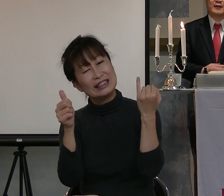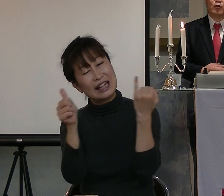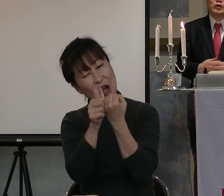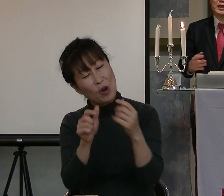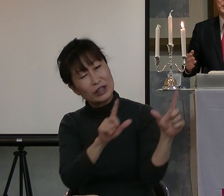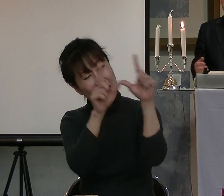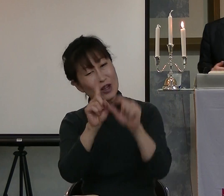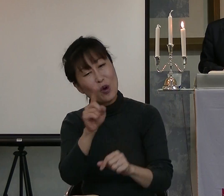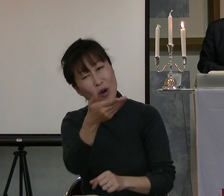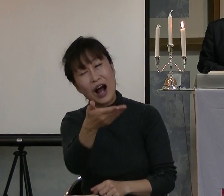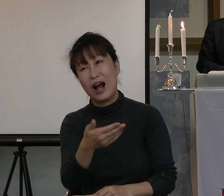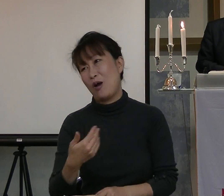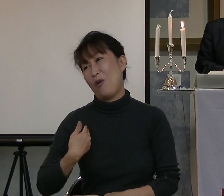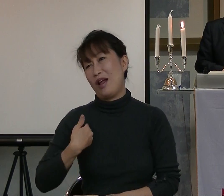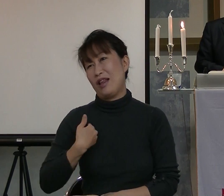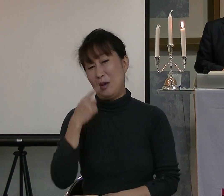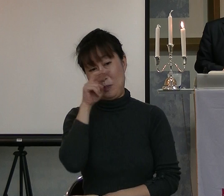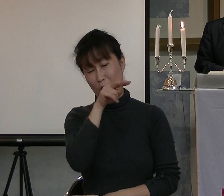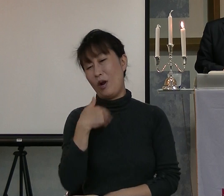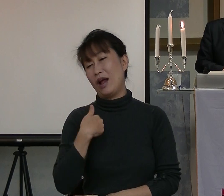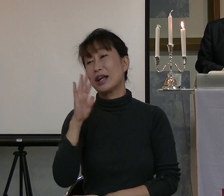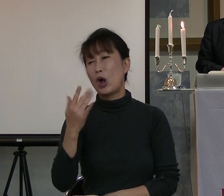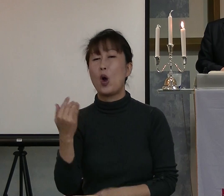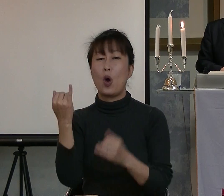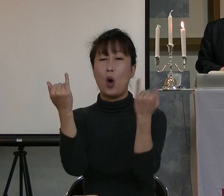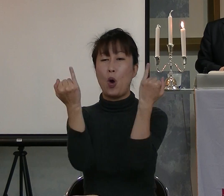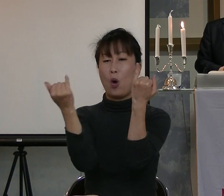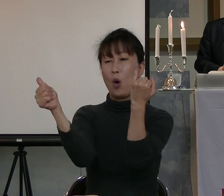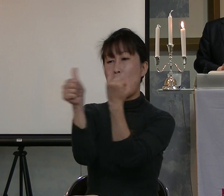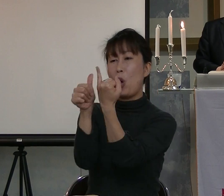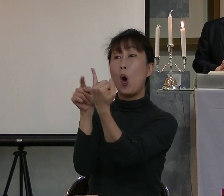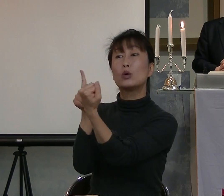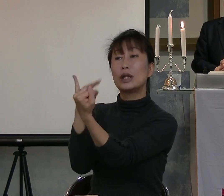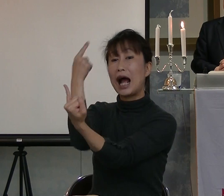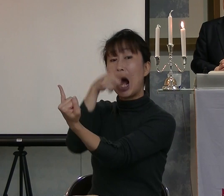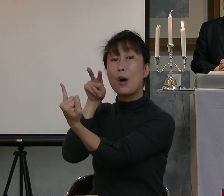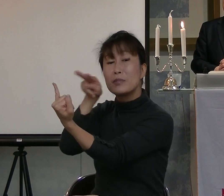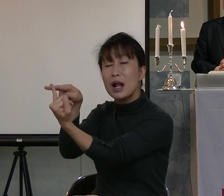ね。奥さん見れば分かるんですね、大体。